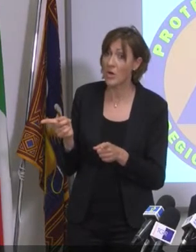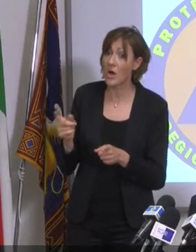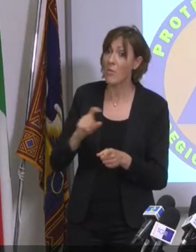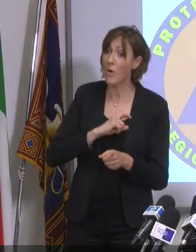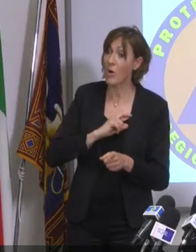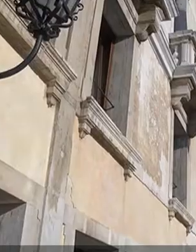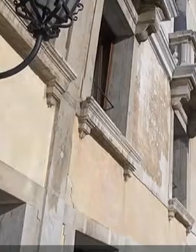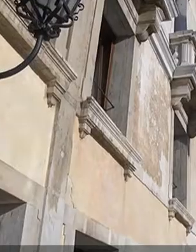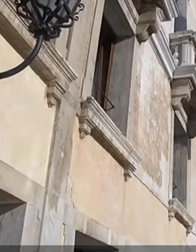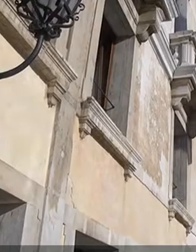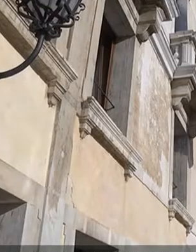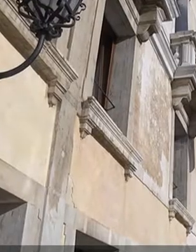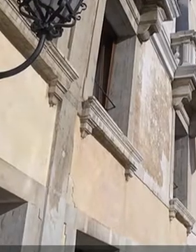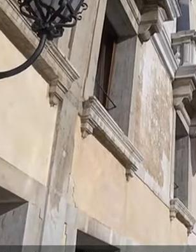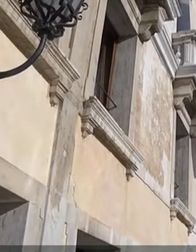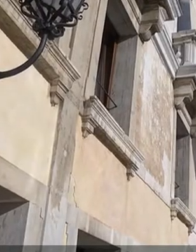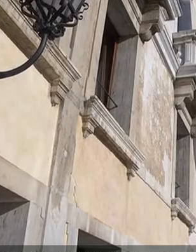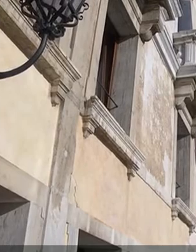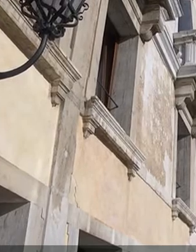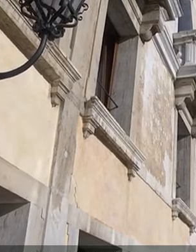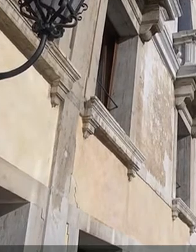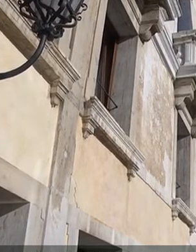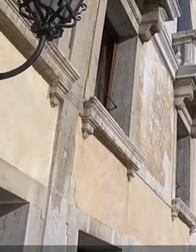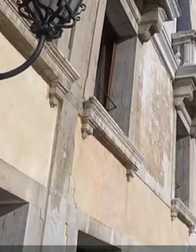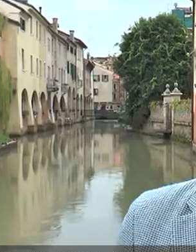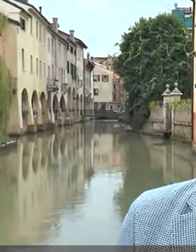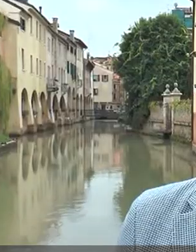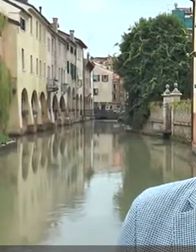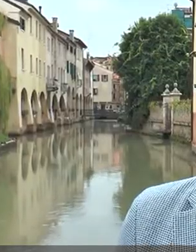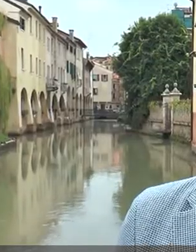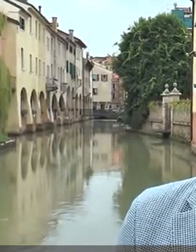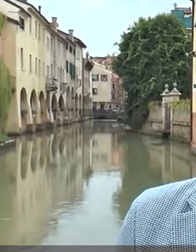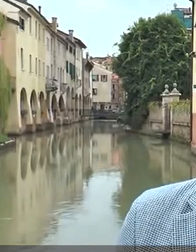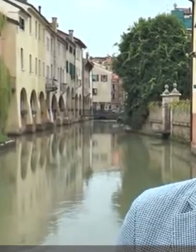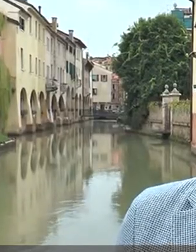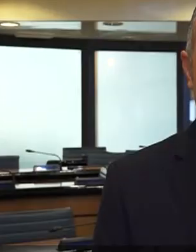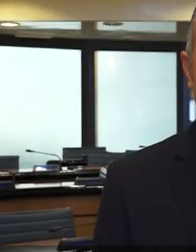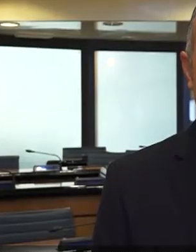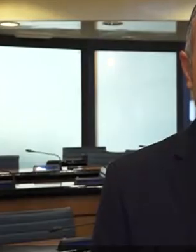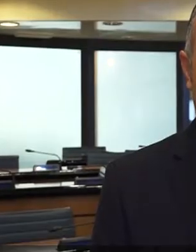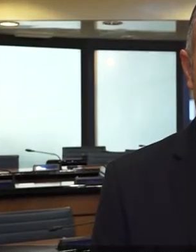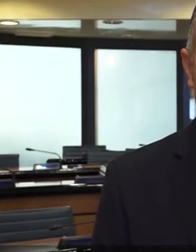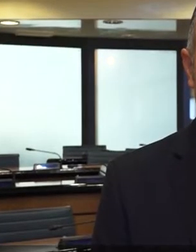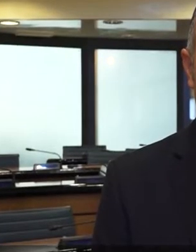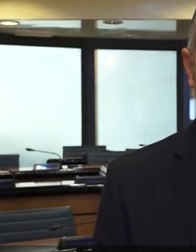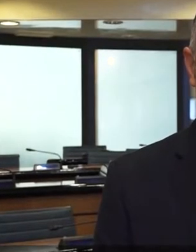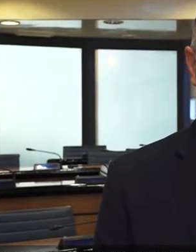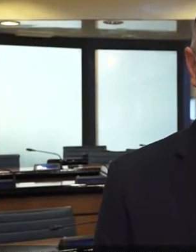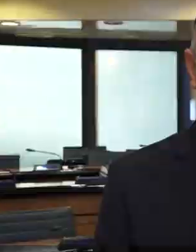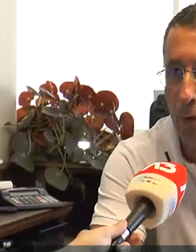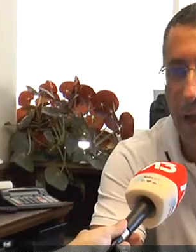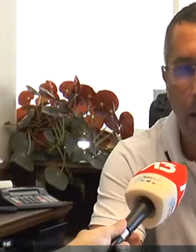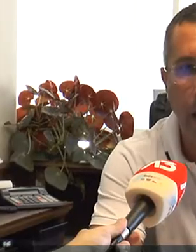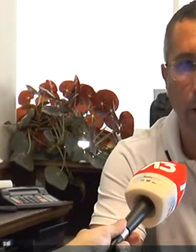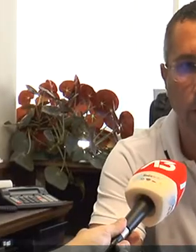bonus si o no un aut aut che ha portato all'emersione dei tre nomi e alle rispettive ricostruzioni tutti hanno avuto un colloquio con zaia